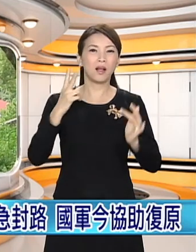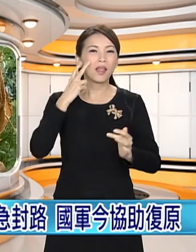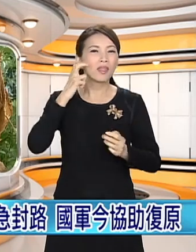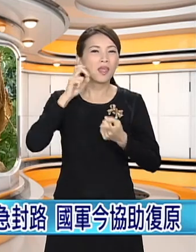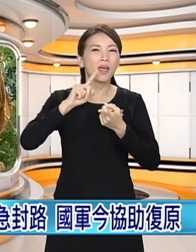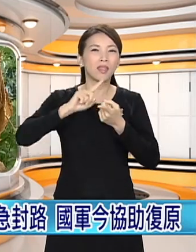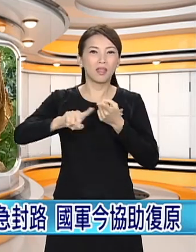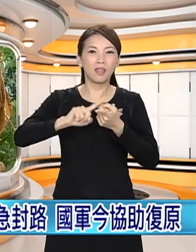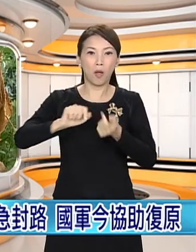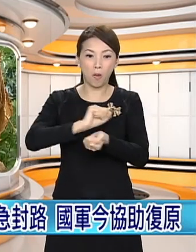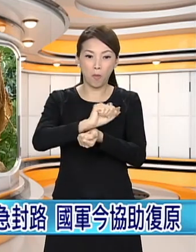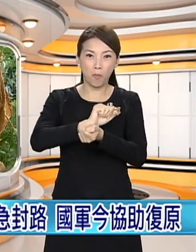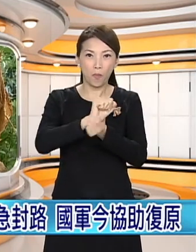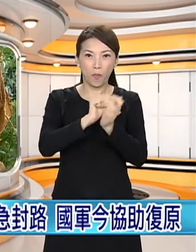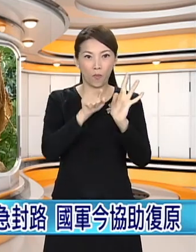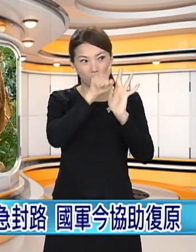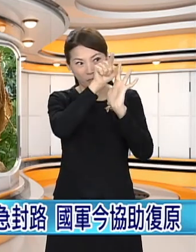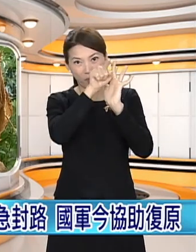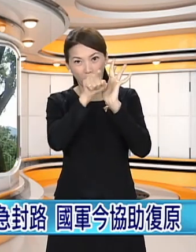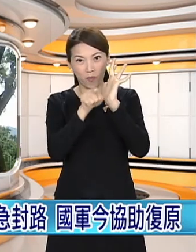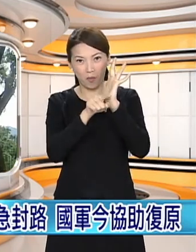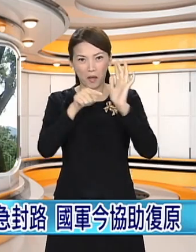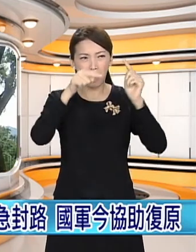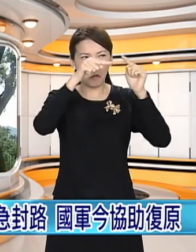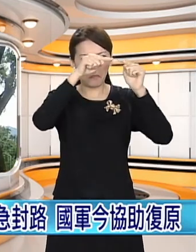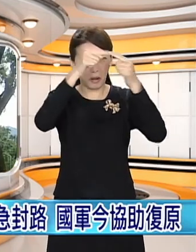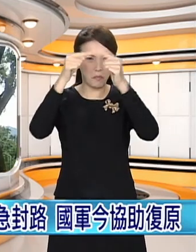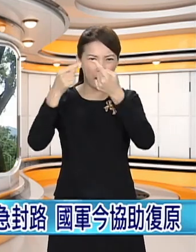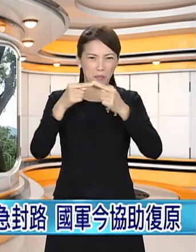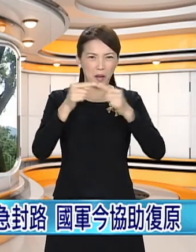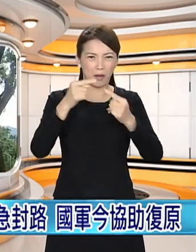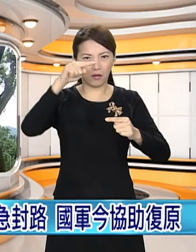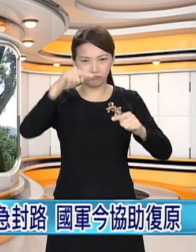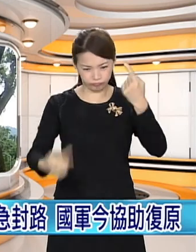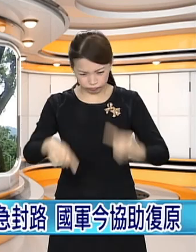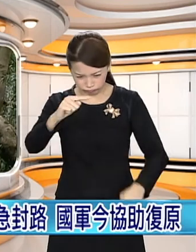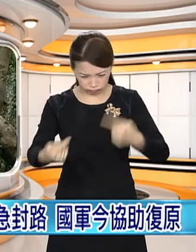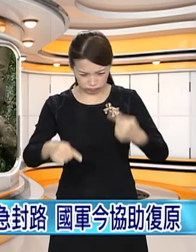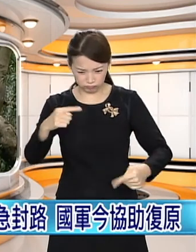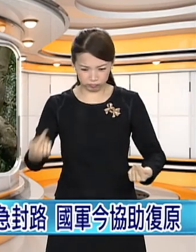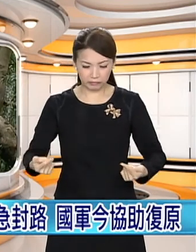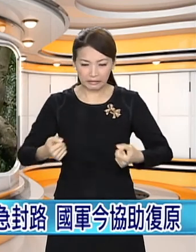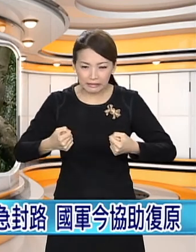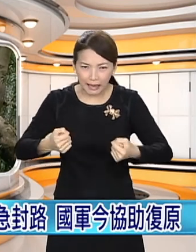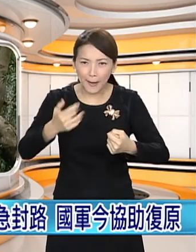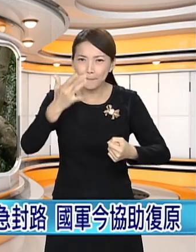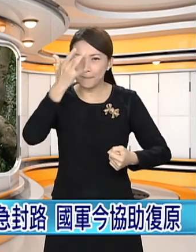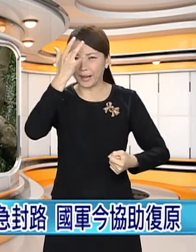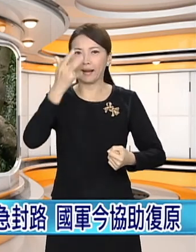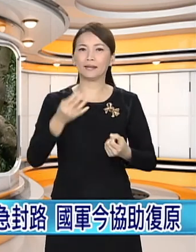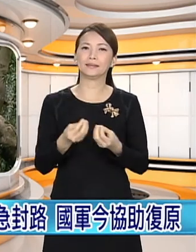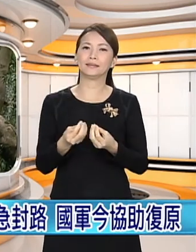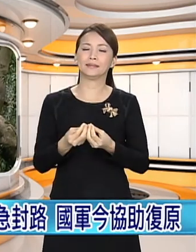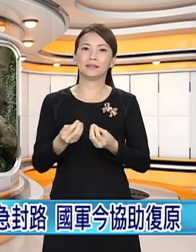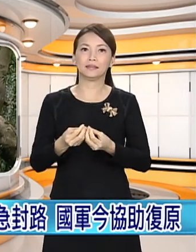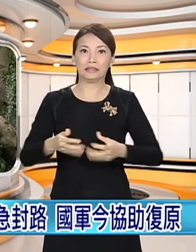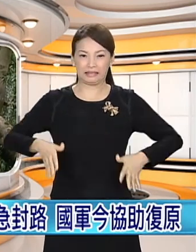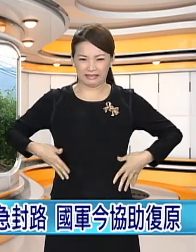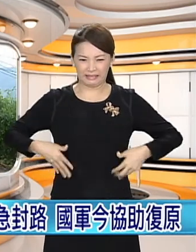成绿色隧道一度是无法通行，现场紧急封路来清理。而在昨天下